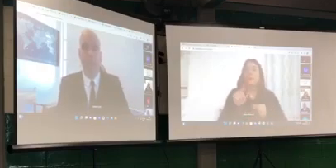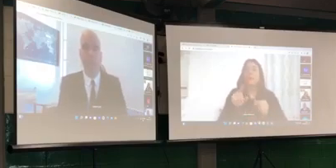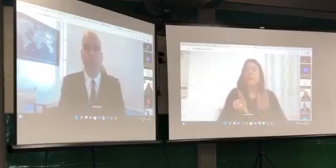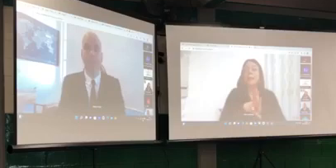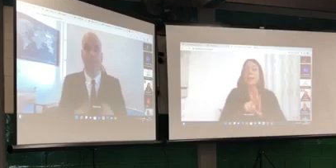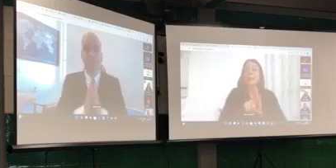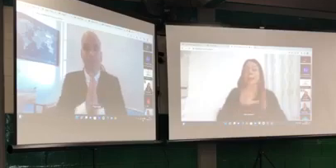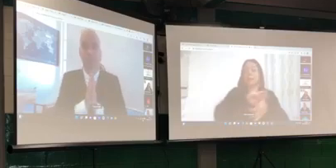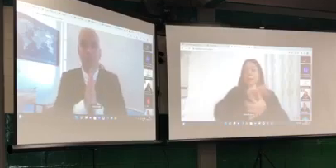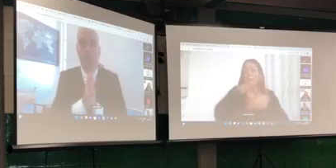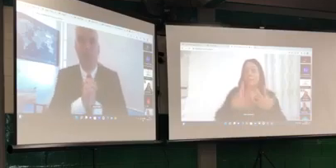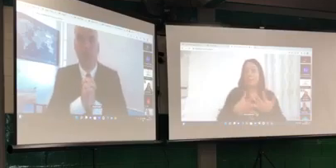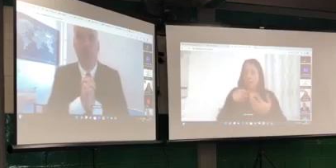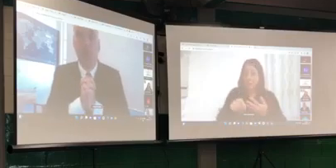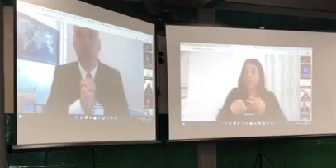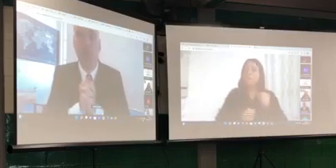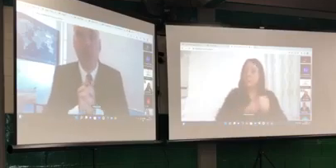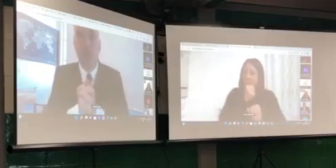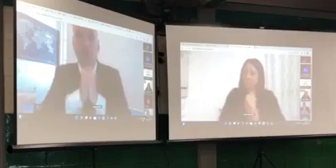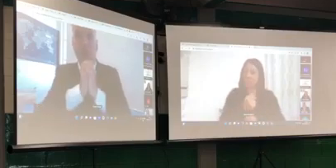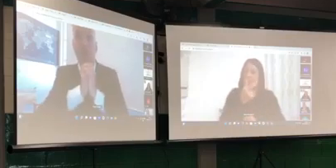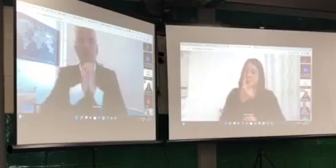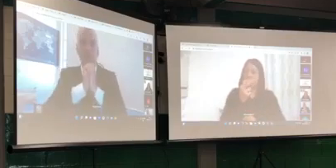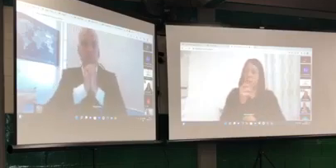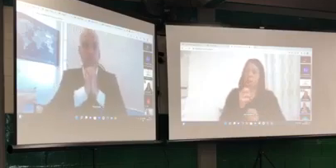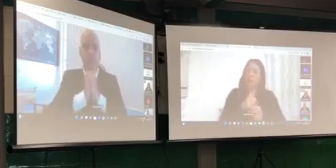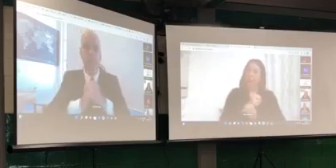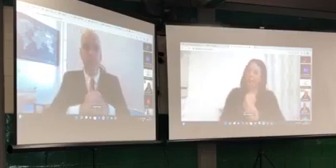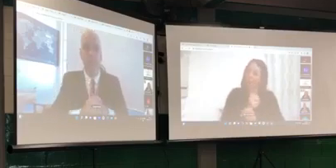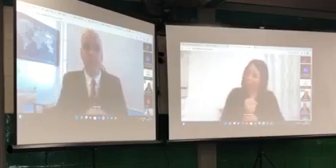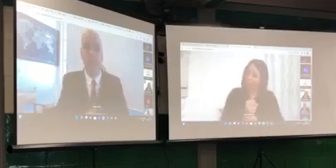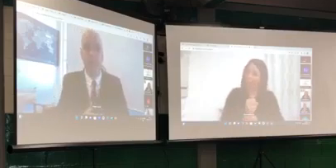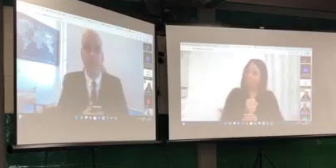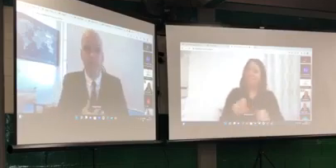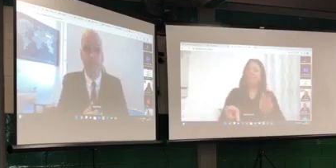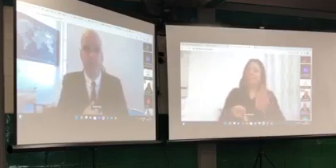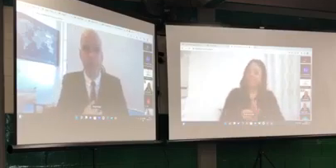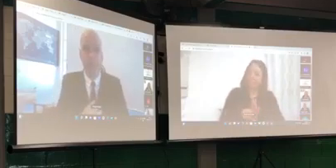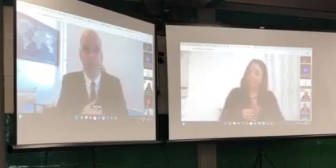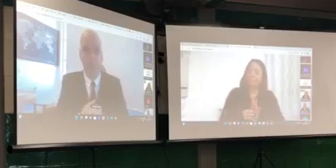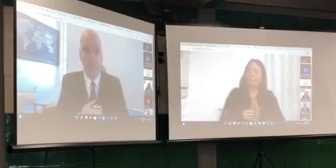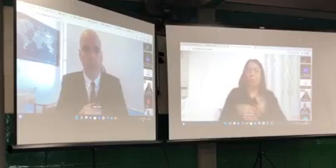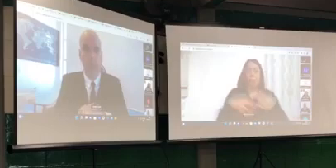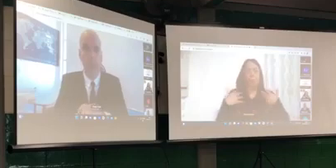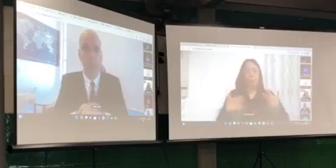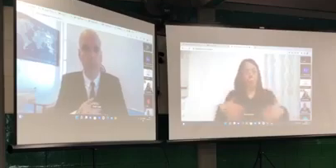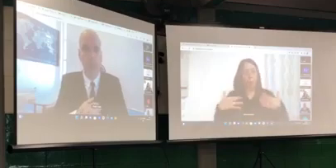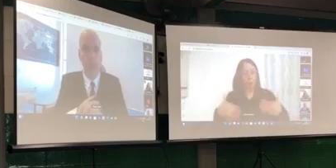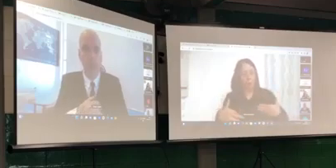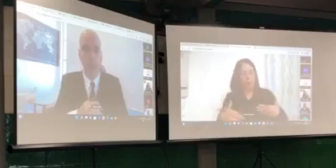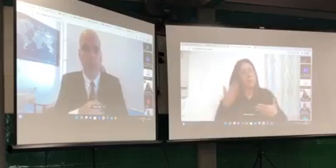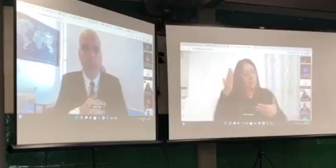Né? Este ano, a Libras faz 20 anos da lei de Libras. Né? Puxa, você sabe que é uma luta, né? A